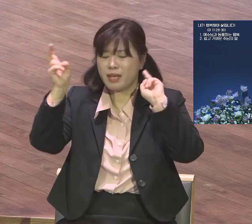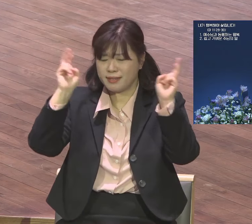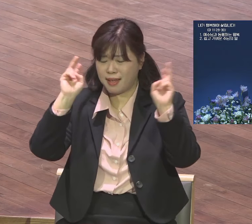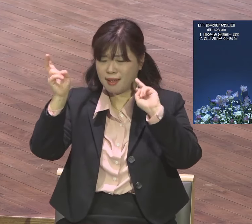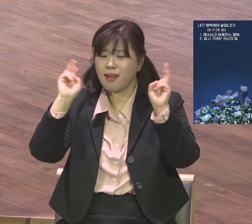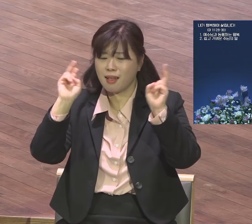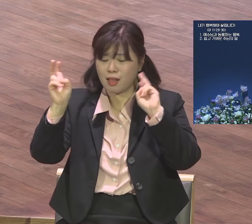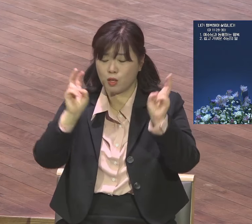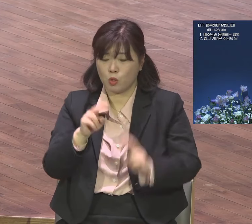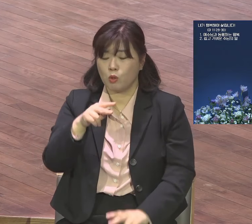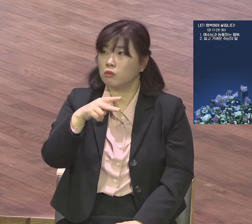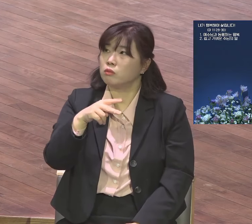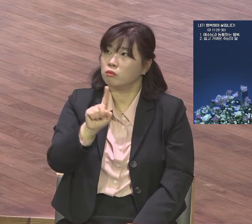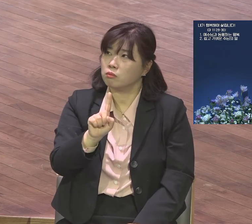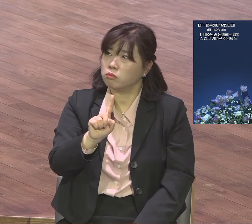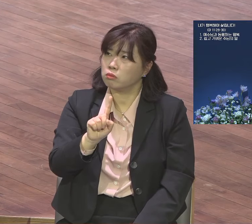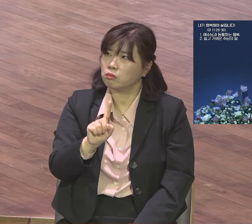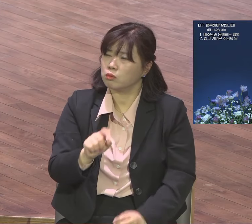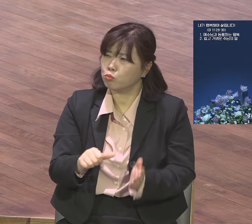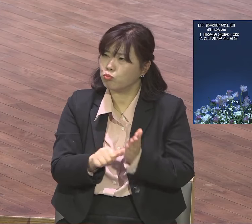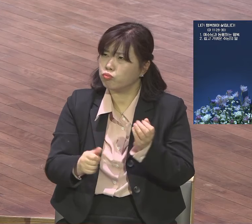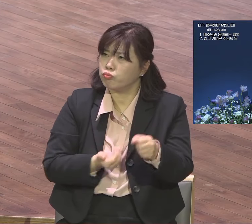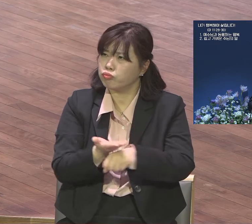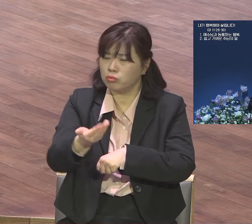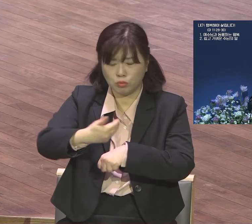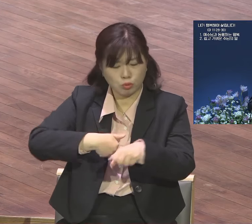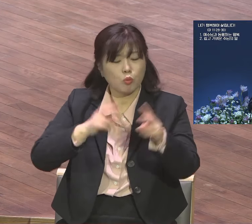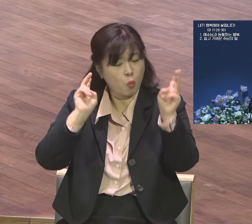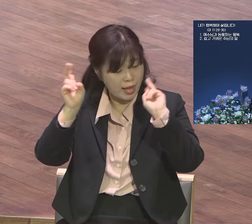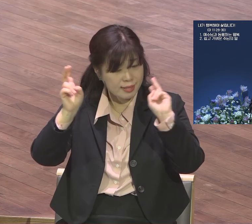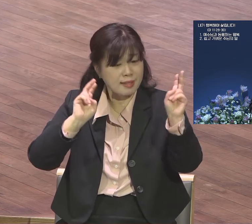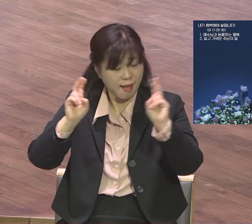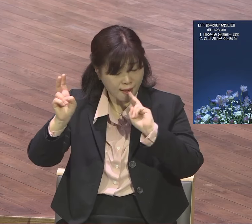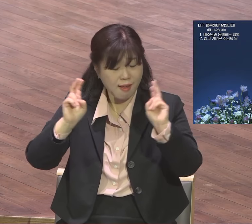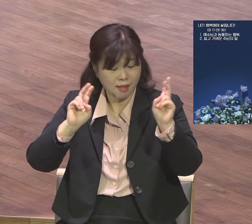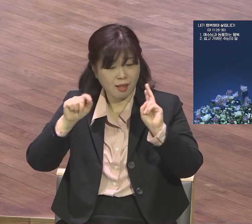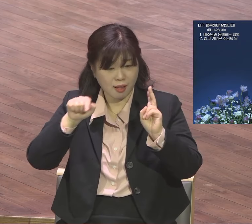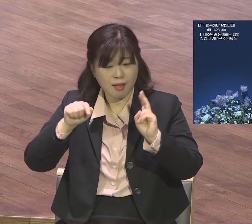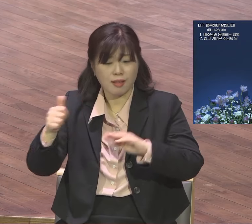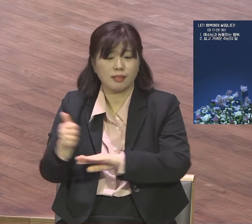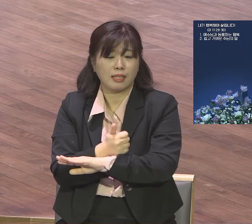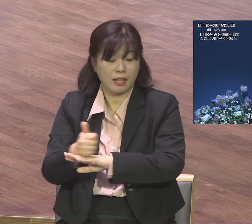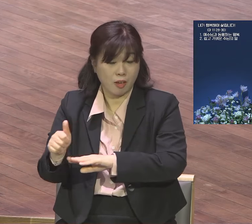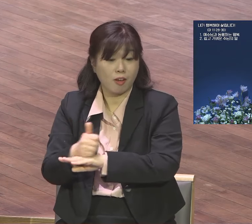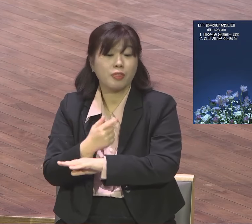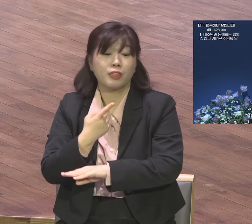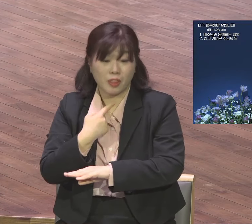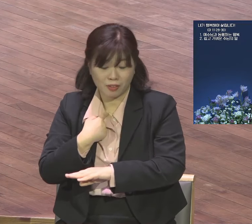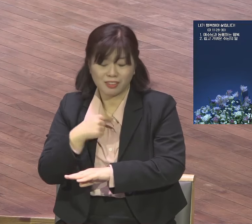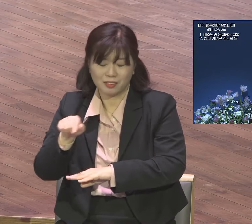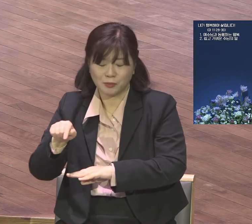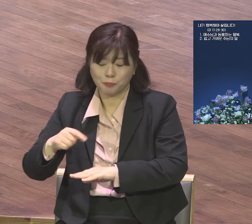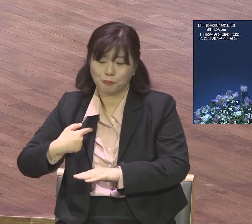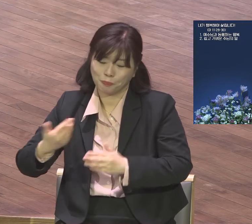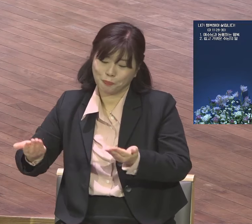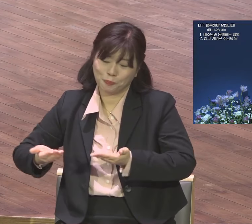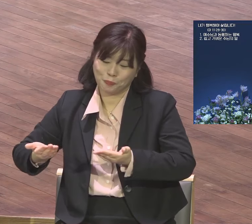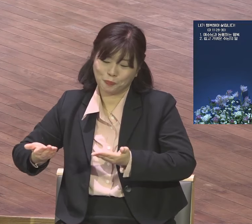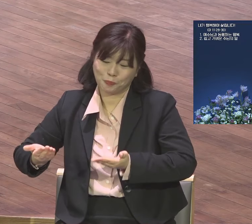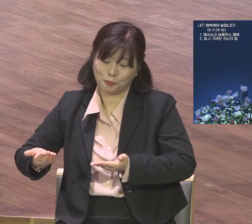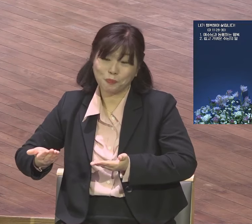그 동아그룹 교육원장님께서 저를 이렇게 부르시더라고요. 따로. 그래서 저에게